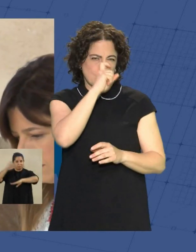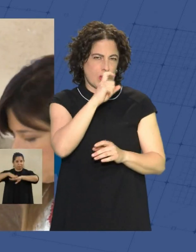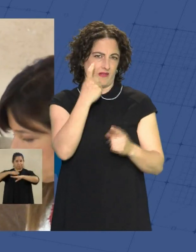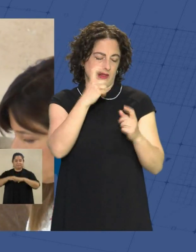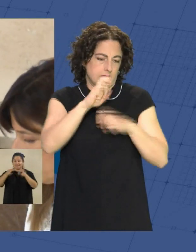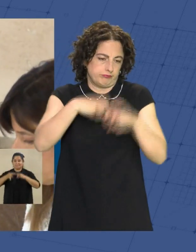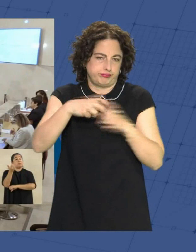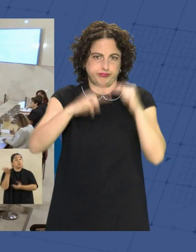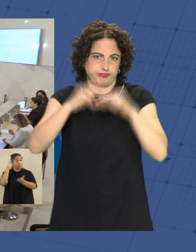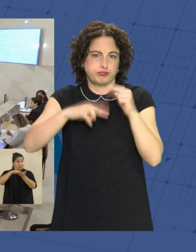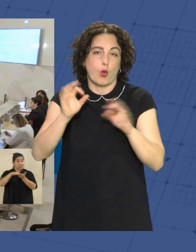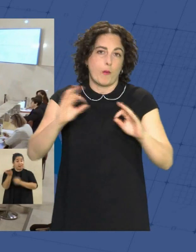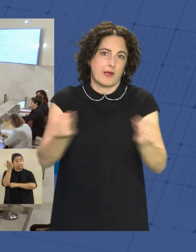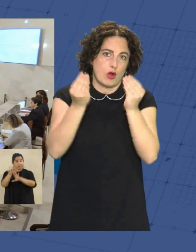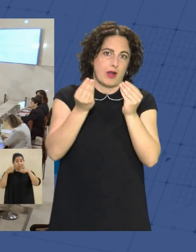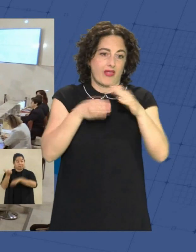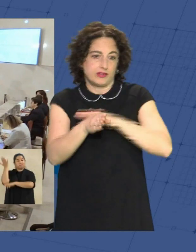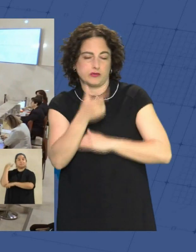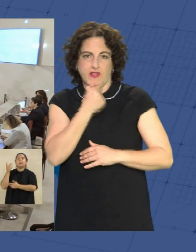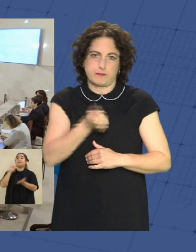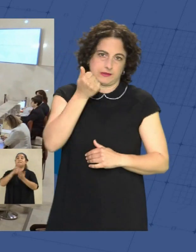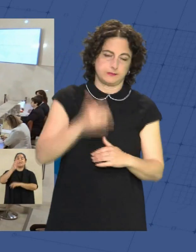rehabilitadas o mejorar sus accesos.